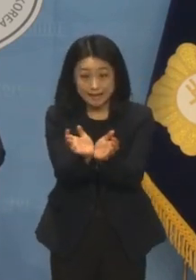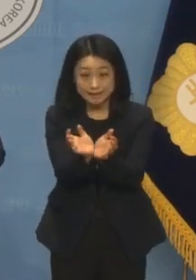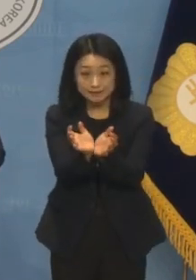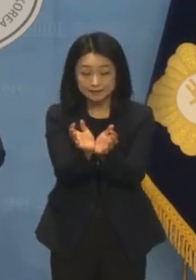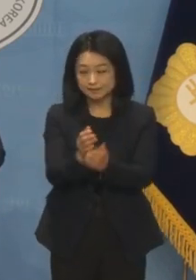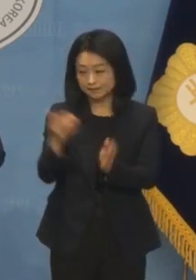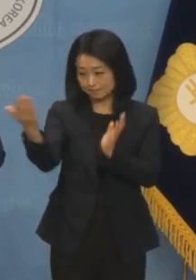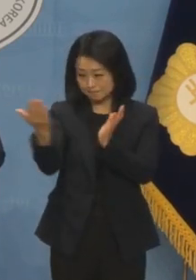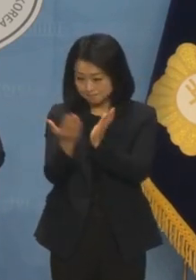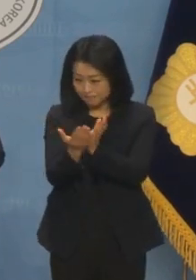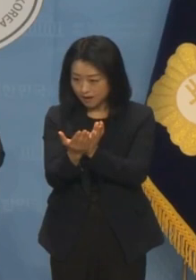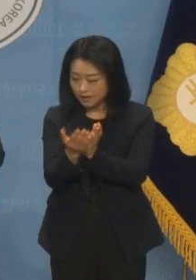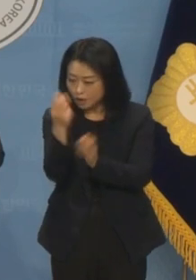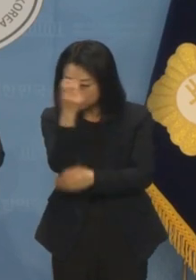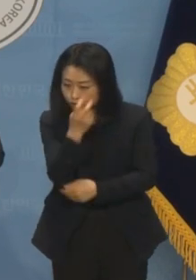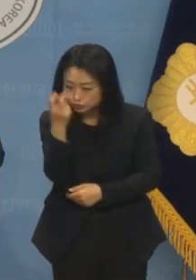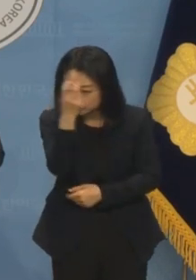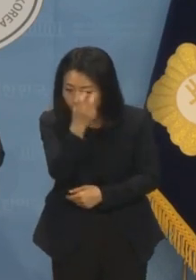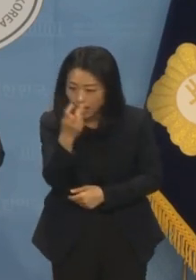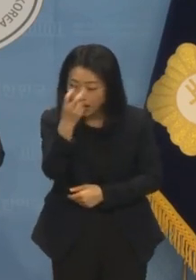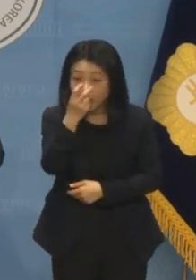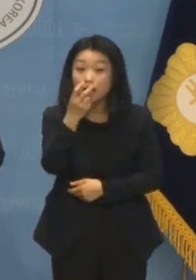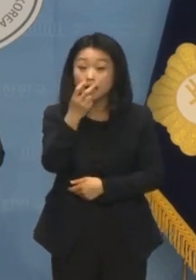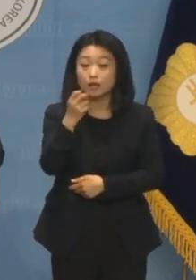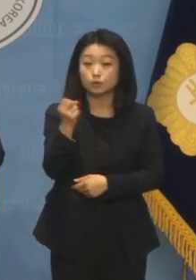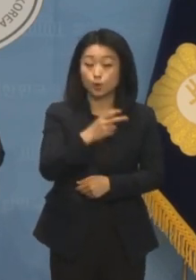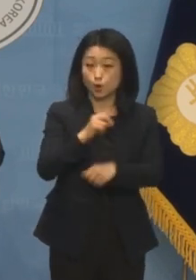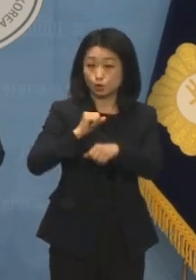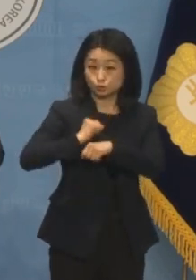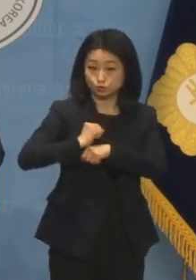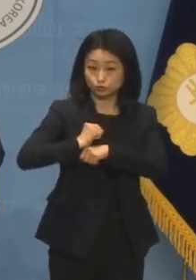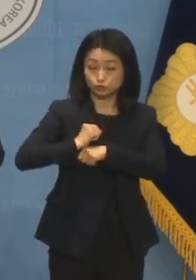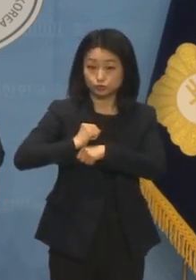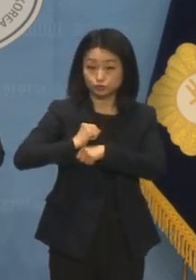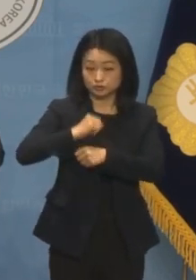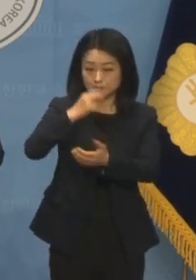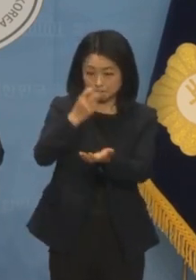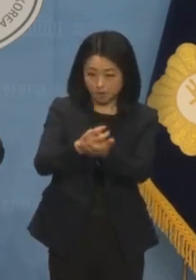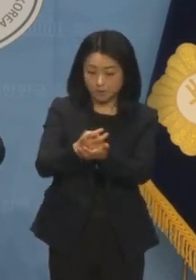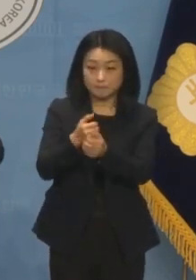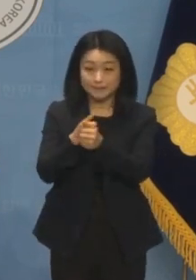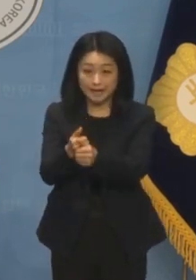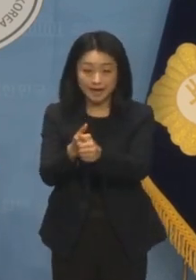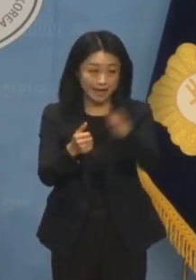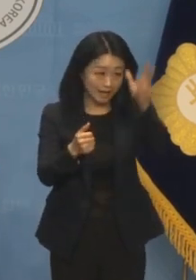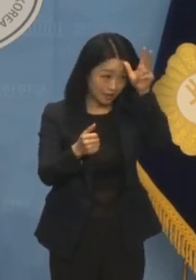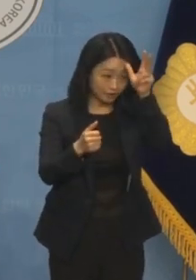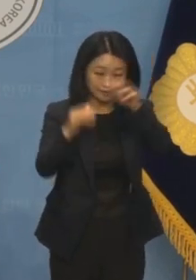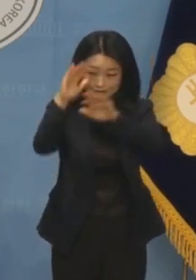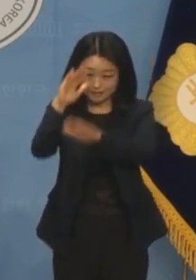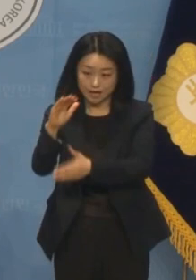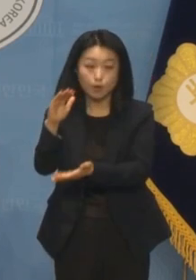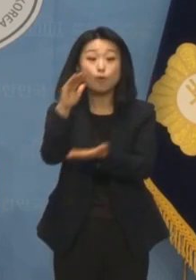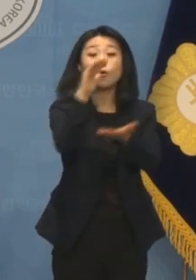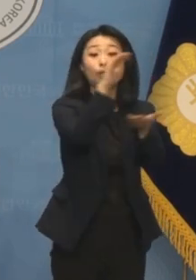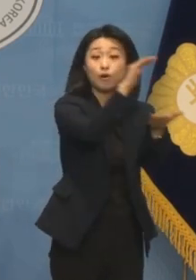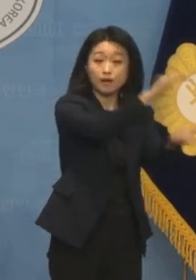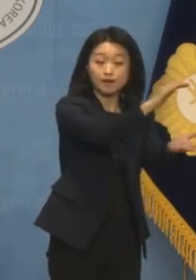부합하게 수사를 했고, 이를 군사법원법에 따라 경찰에 이첩하고자 했다고